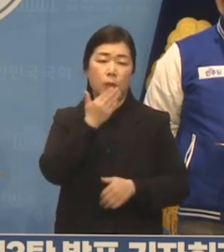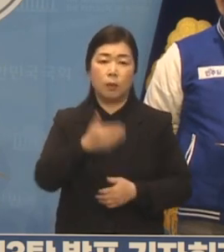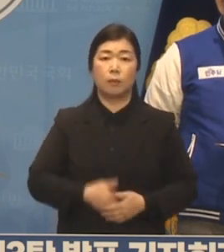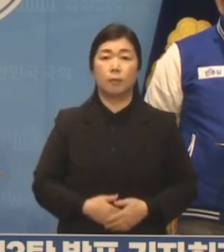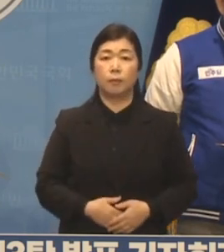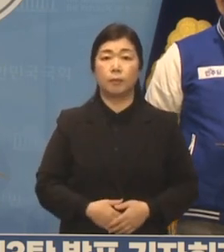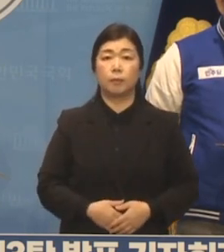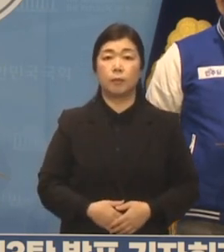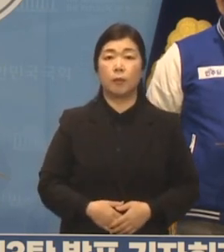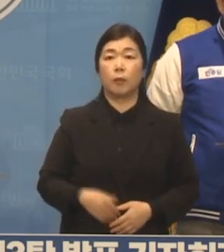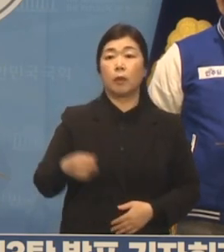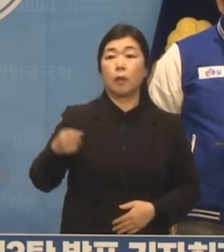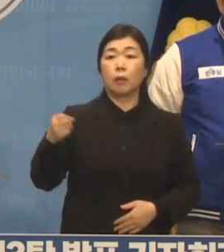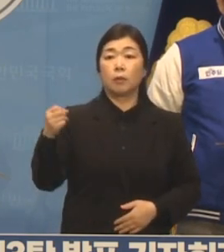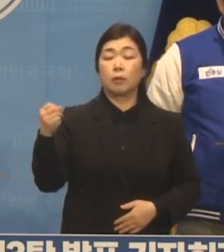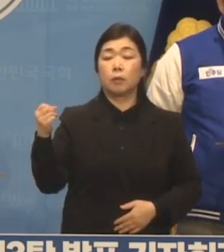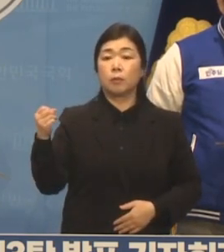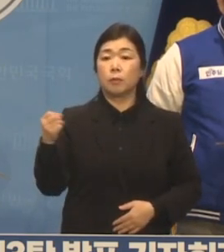또